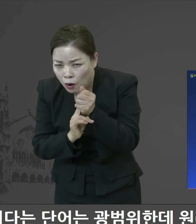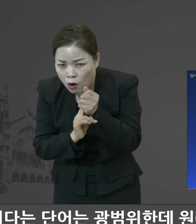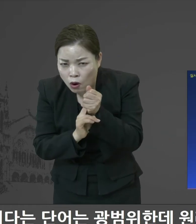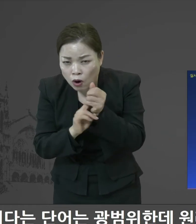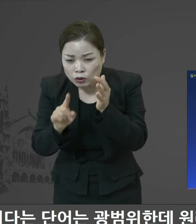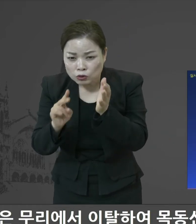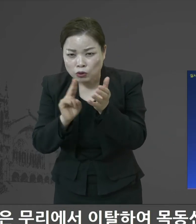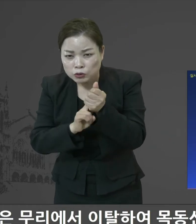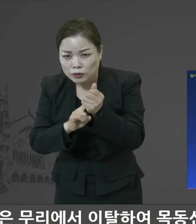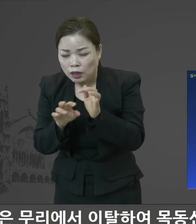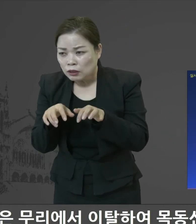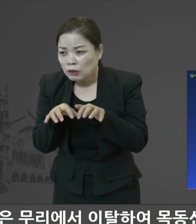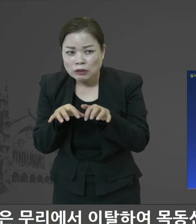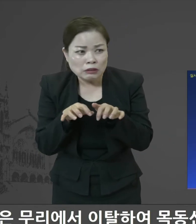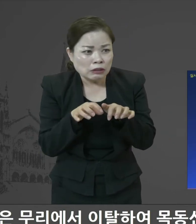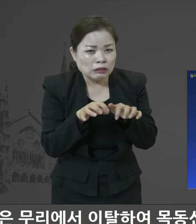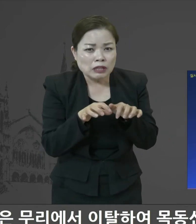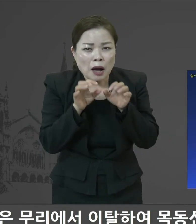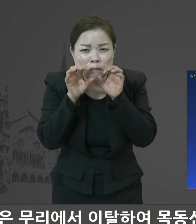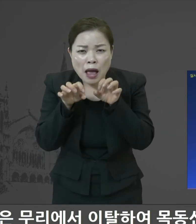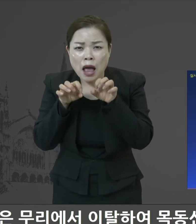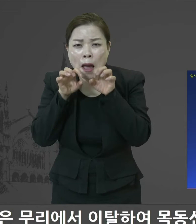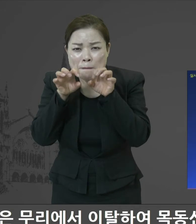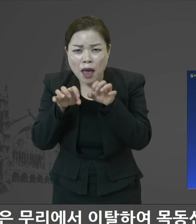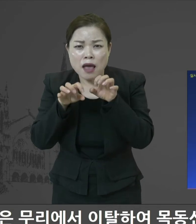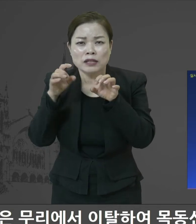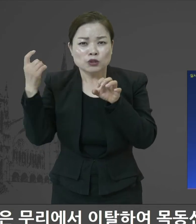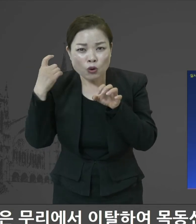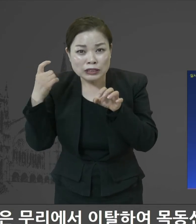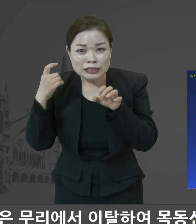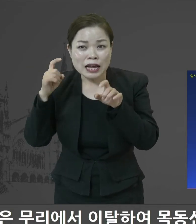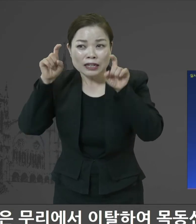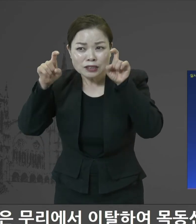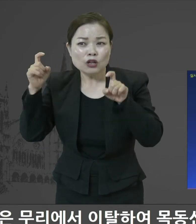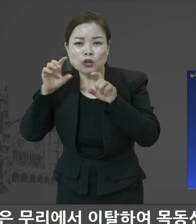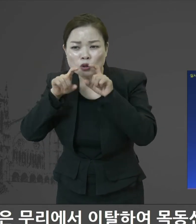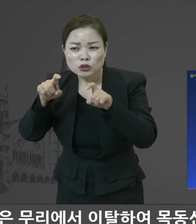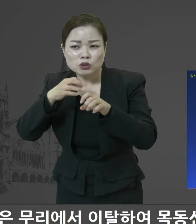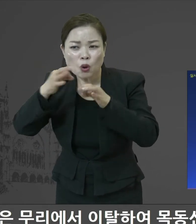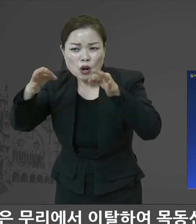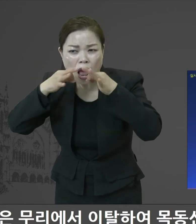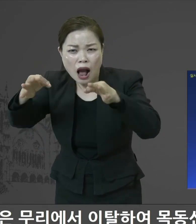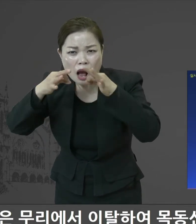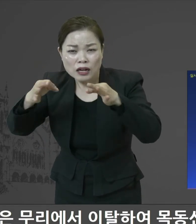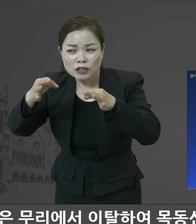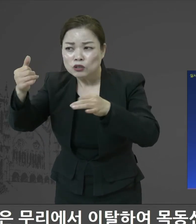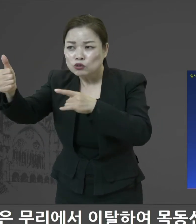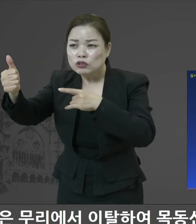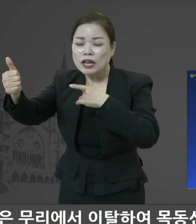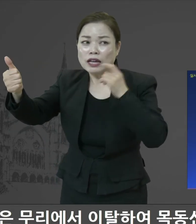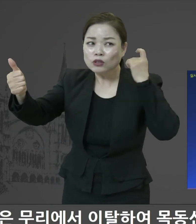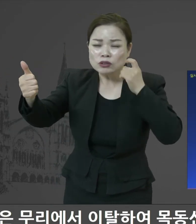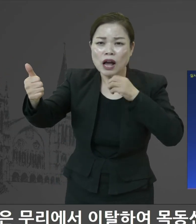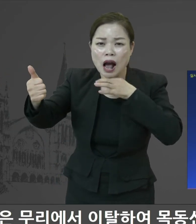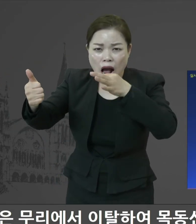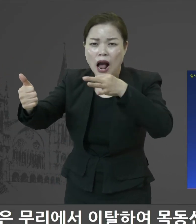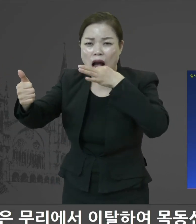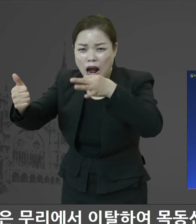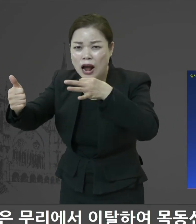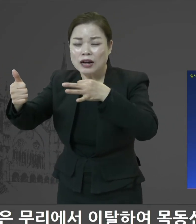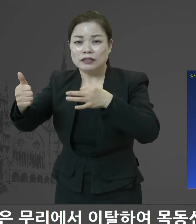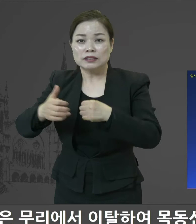그리고 그곳에서 파르르 떨며 매매 소리를 내면서 자신의 위급한 처지를 주인에게, 목동에게 알리는